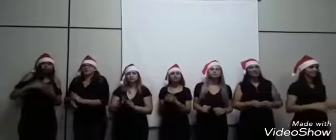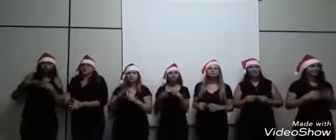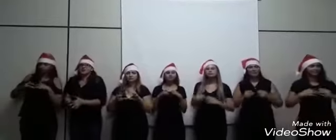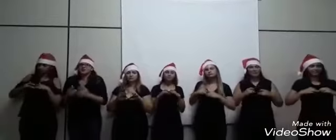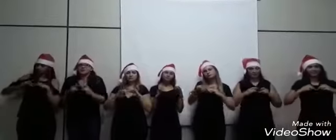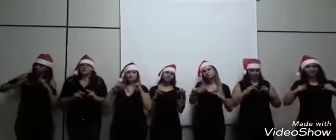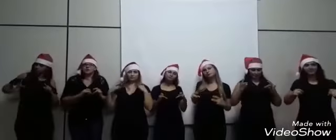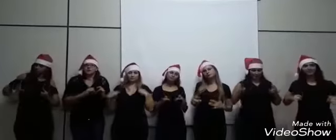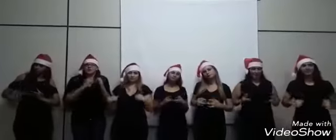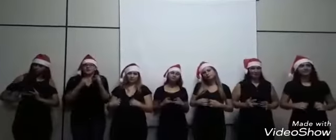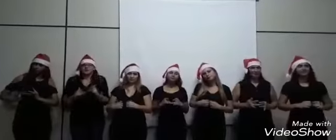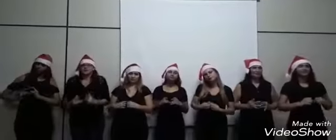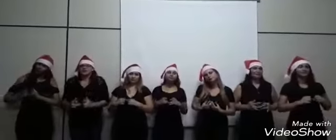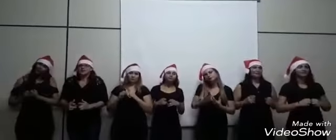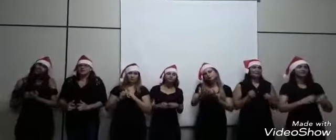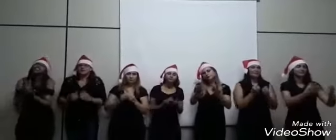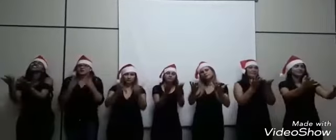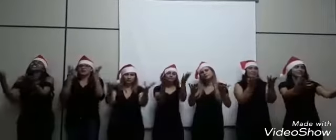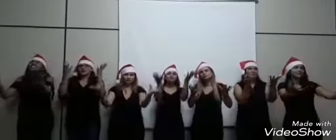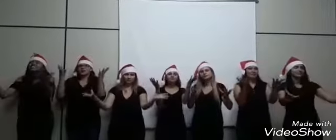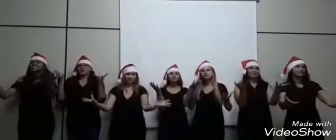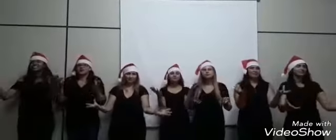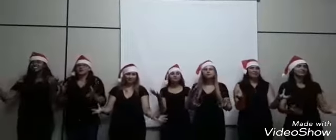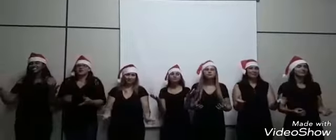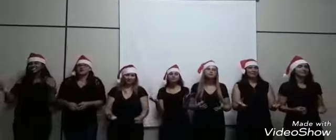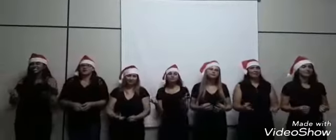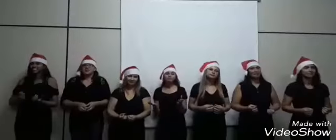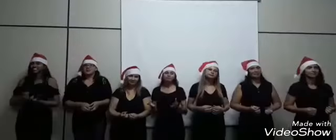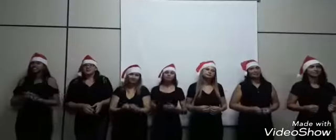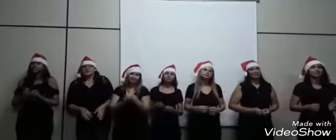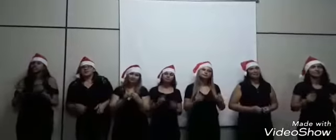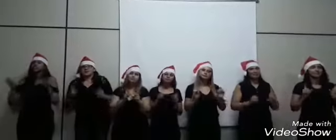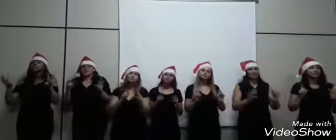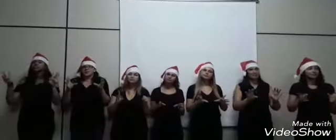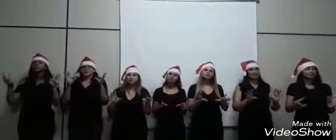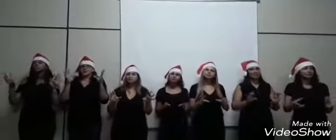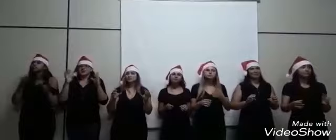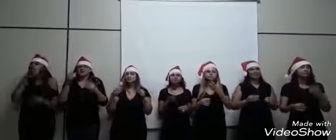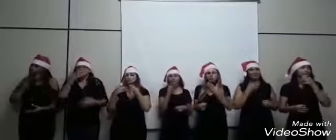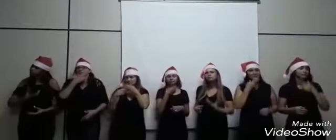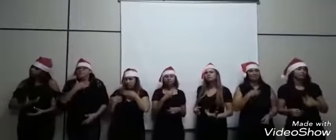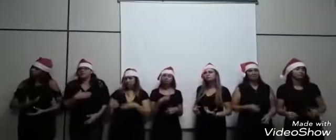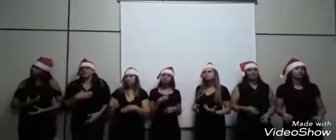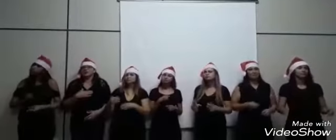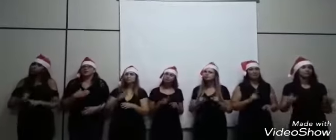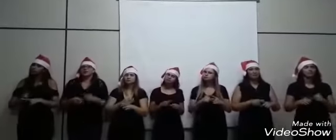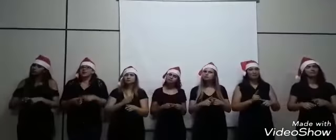tempo pra gente se dar E diz porque só no Natal é